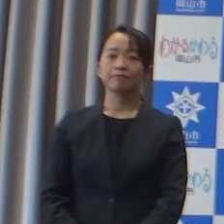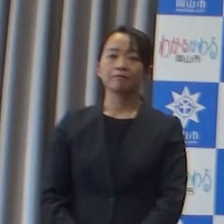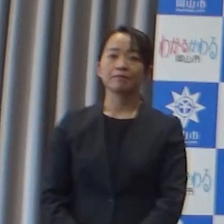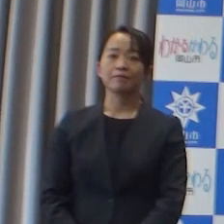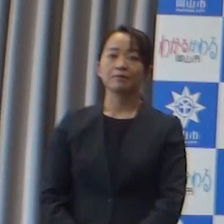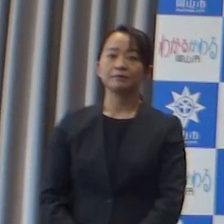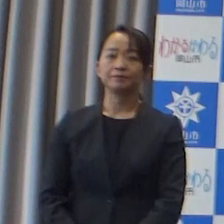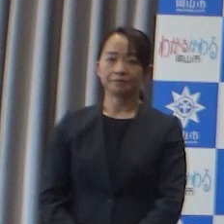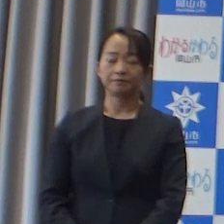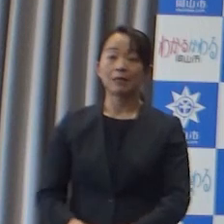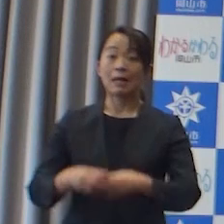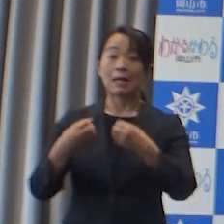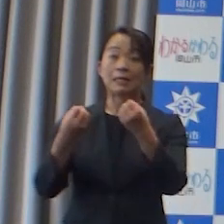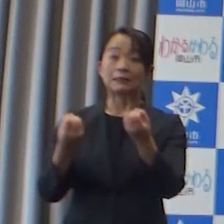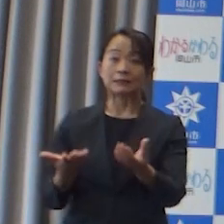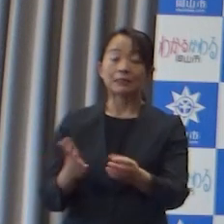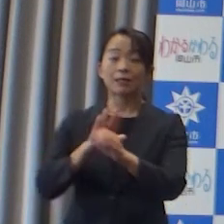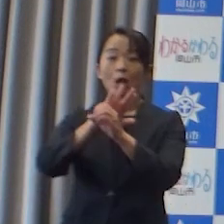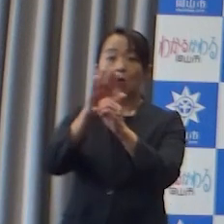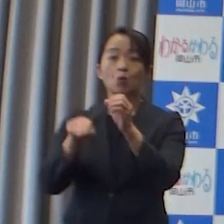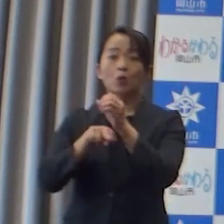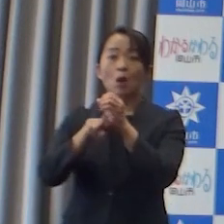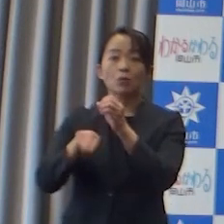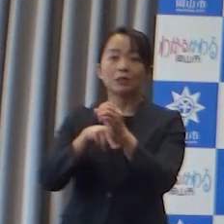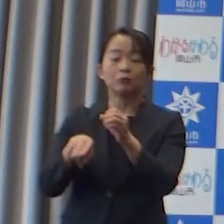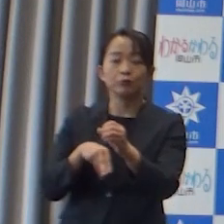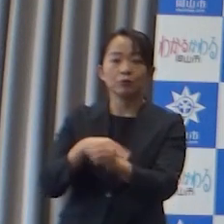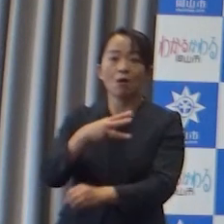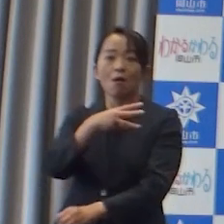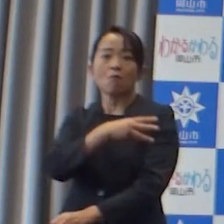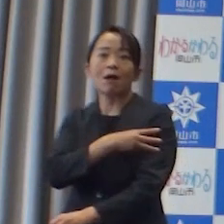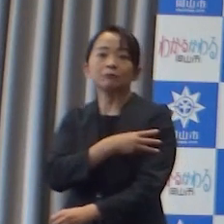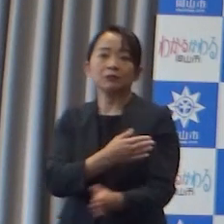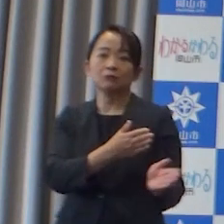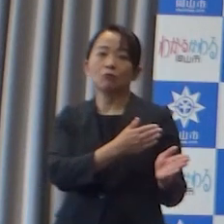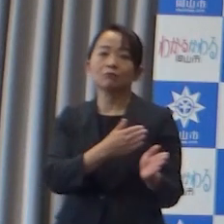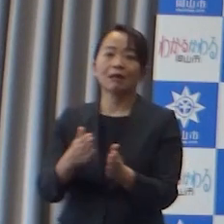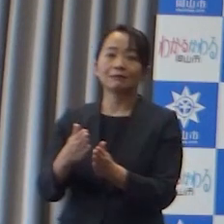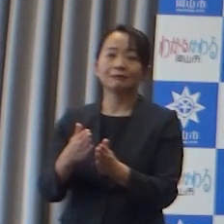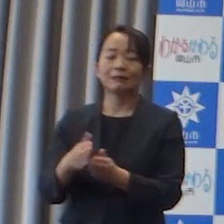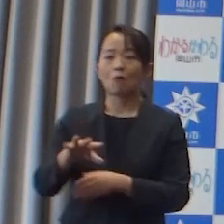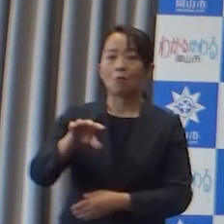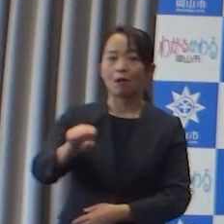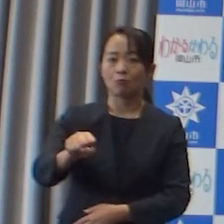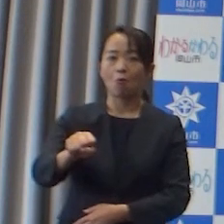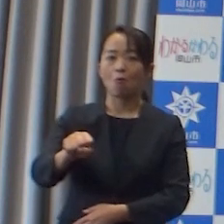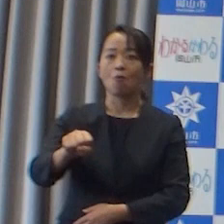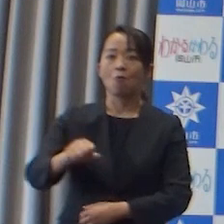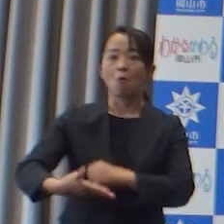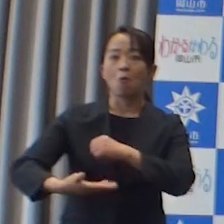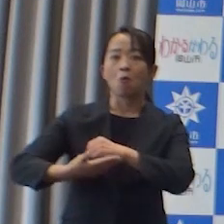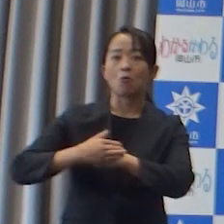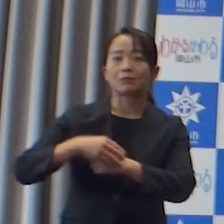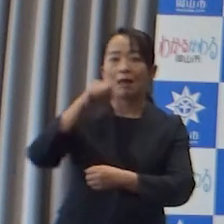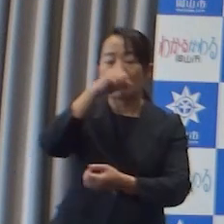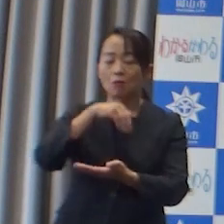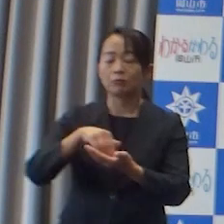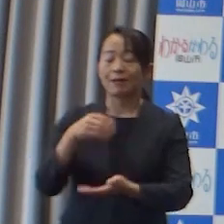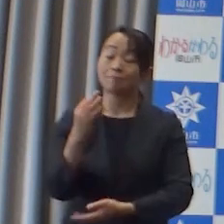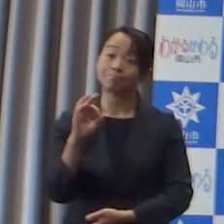合わせて新型コロナウイルスワクチンの接種体制を確保するもので、補正予算の額